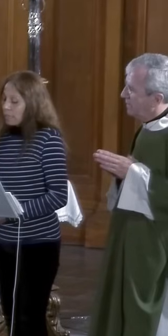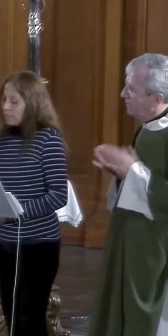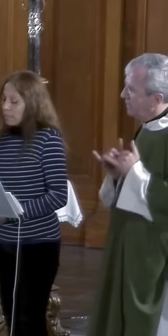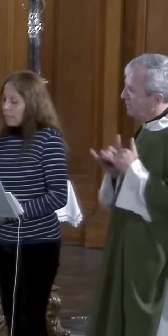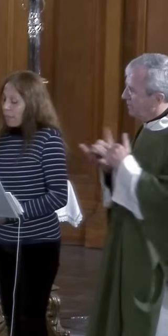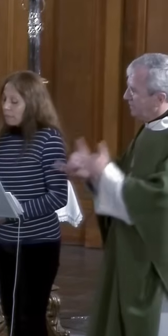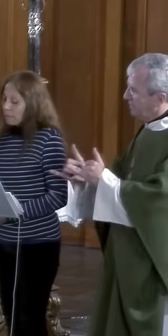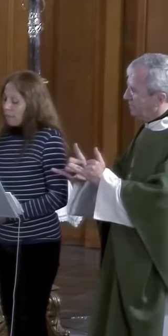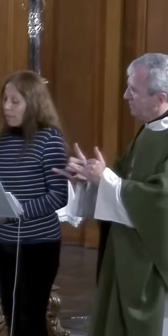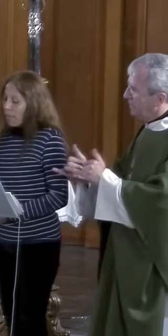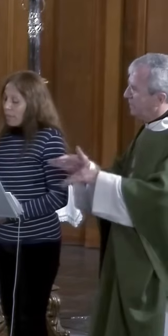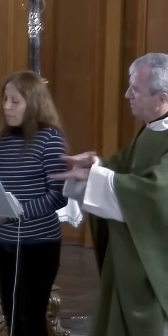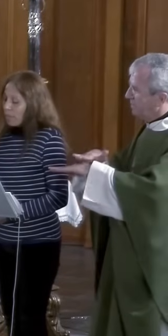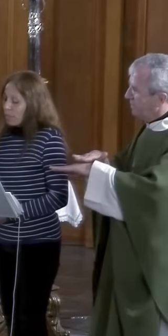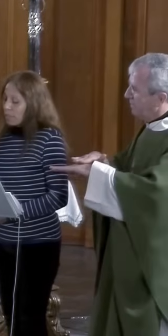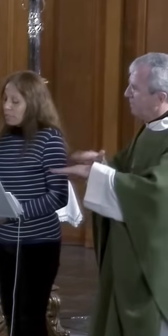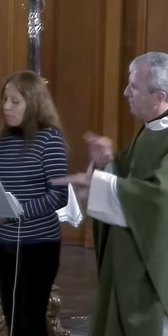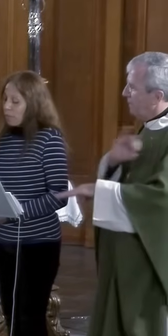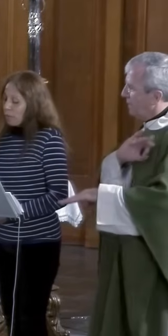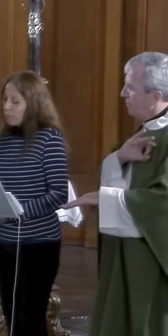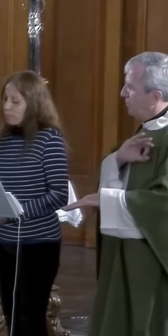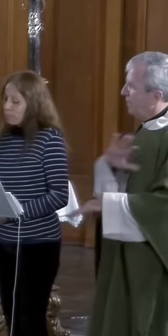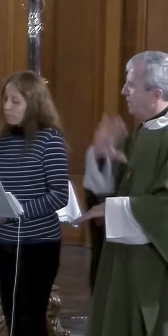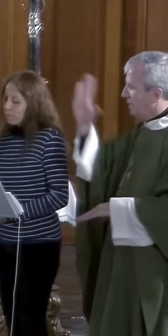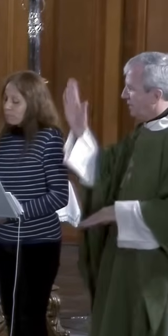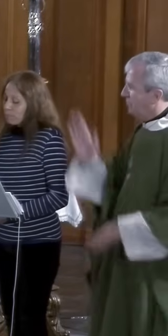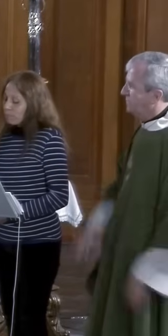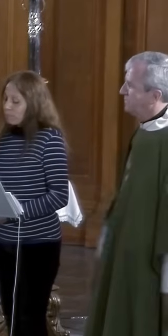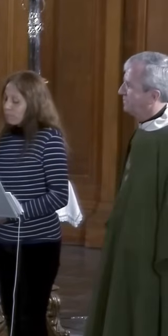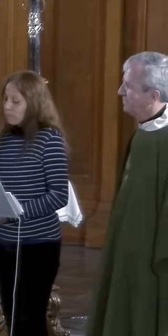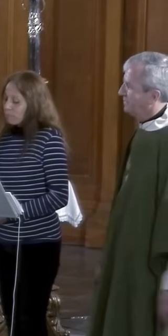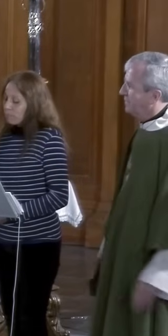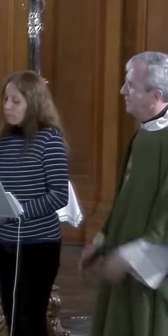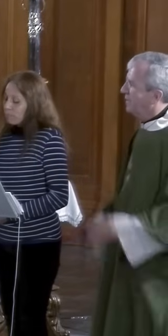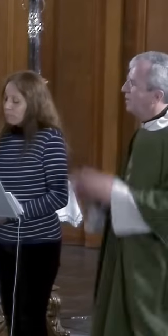que reciban el premio del cielo.